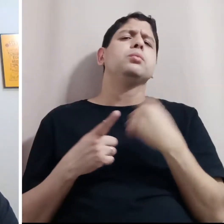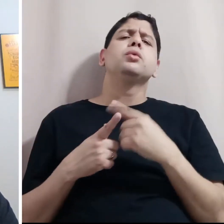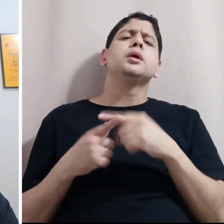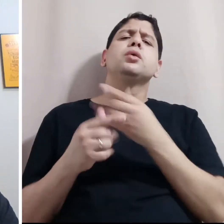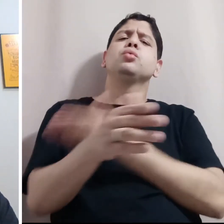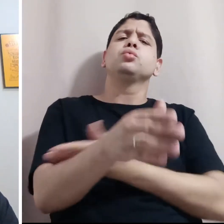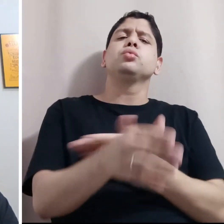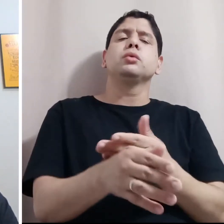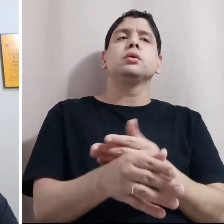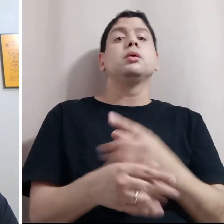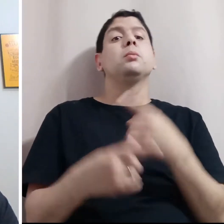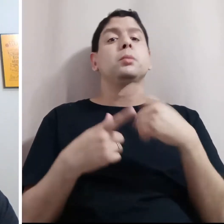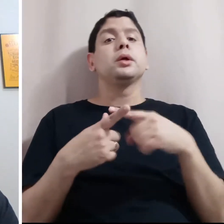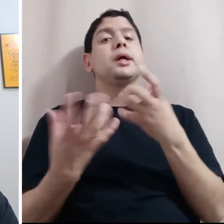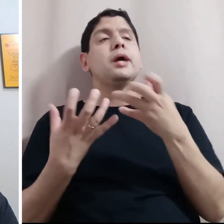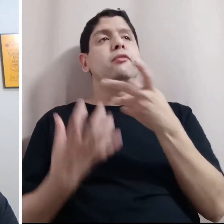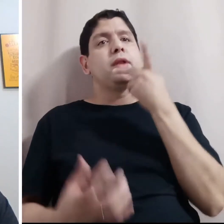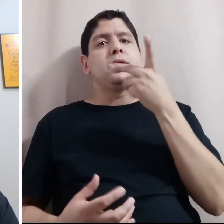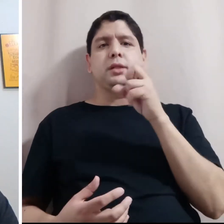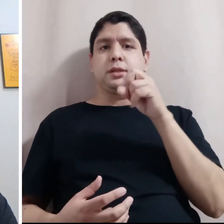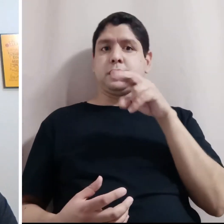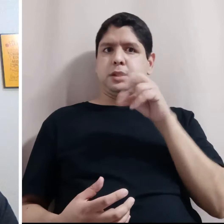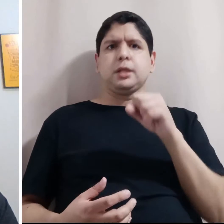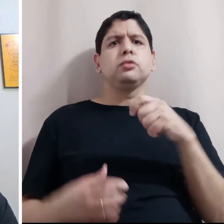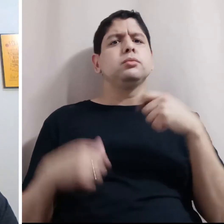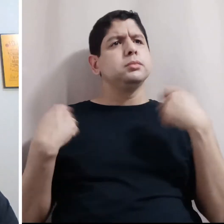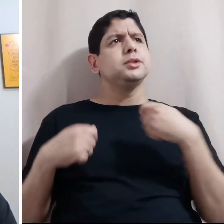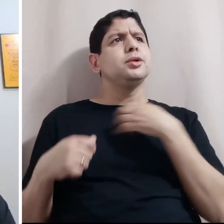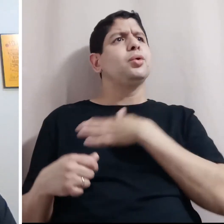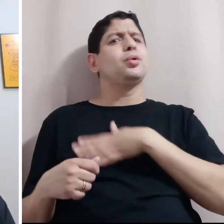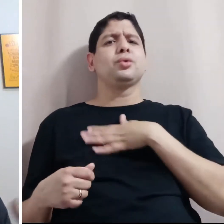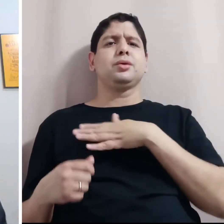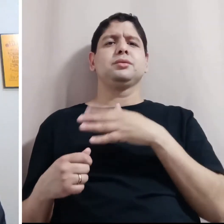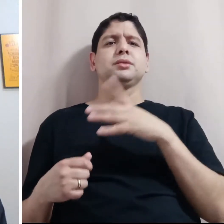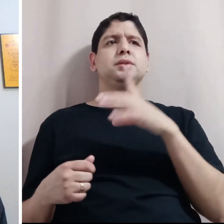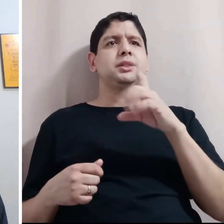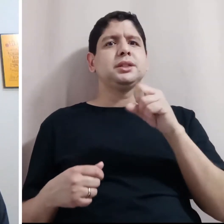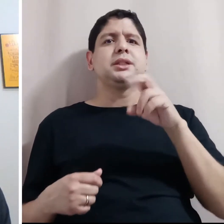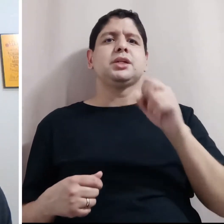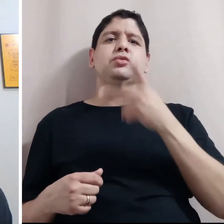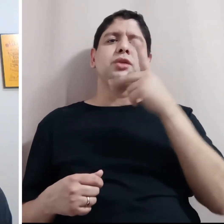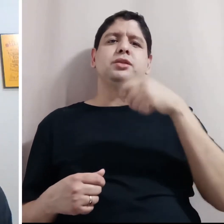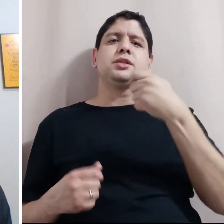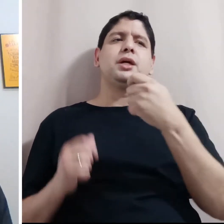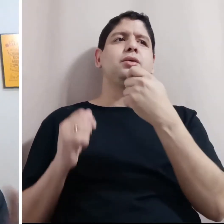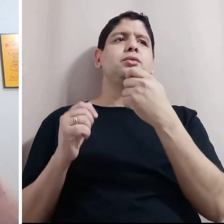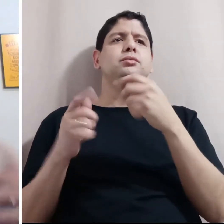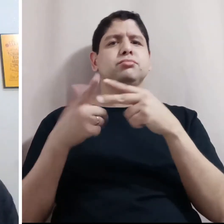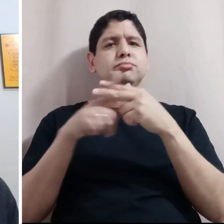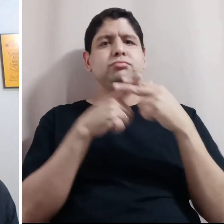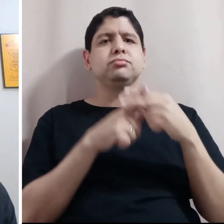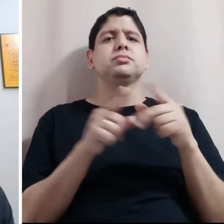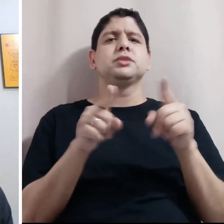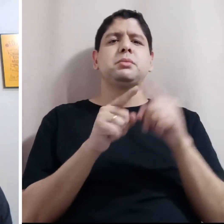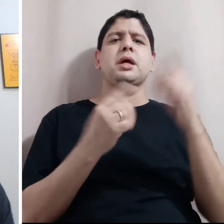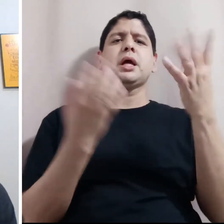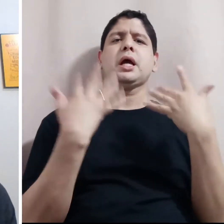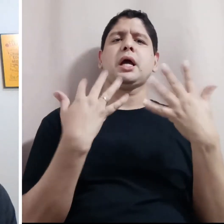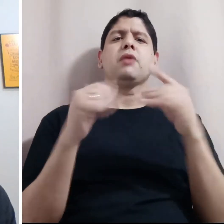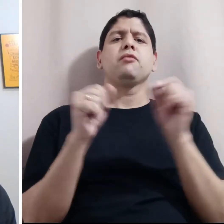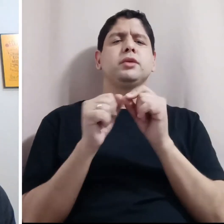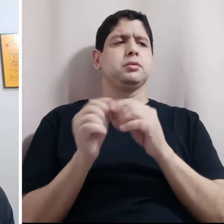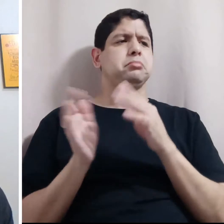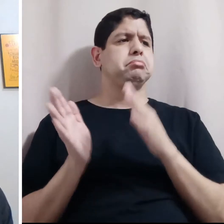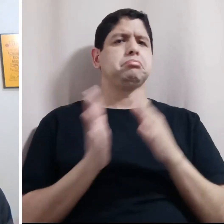era necessário estar sempre agradando aos deuses. Eles acreditavam que os deuses eram responsáveis por regular as forças